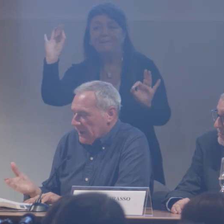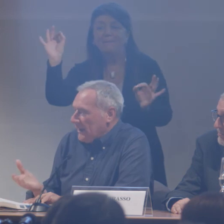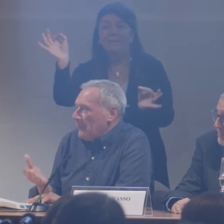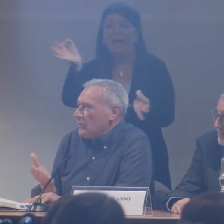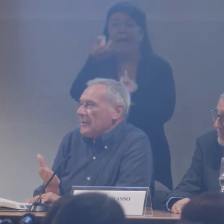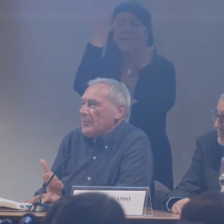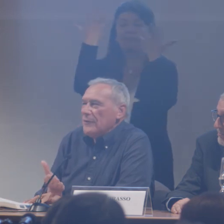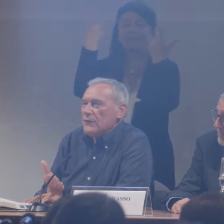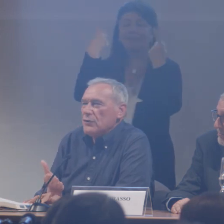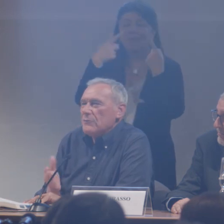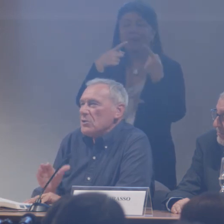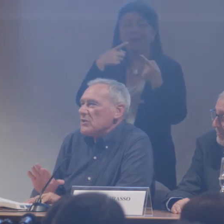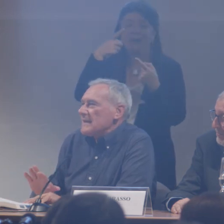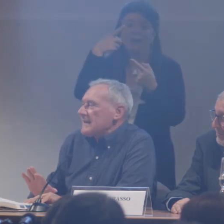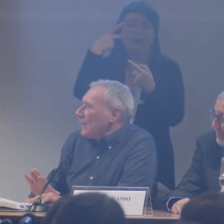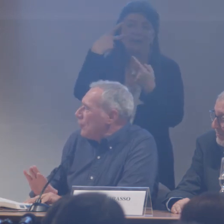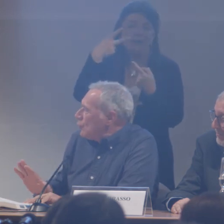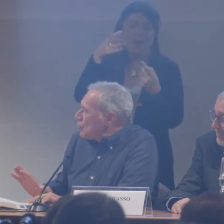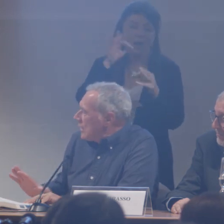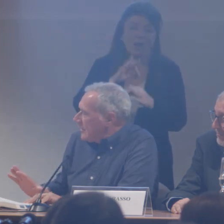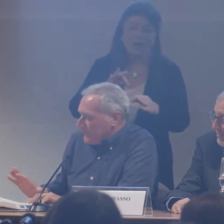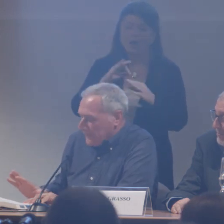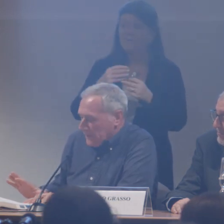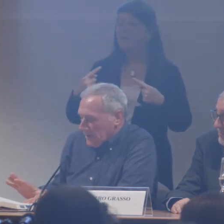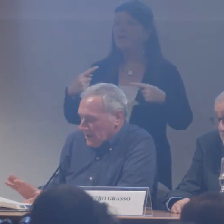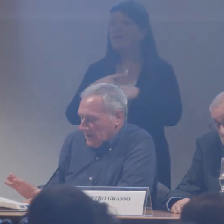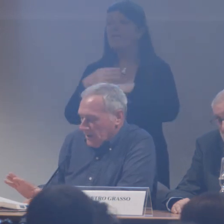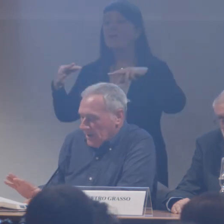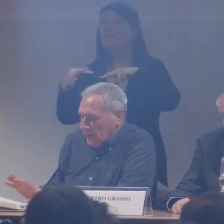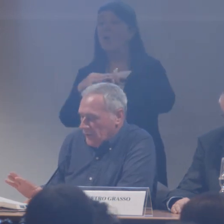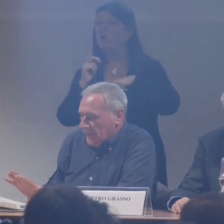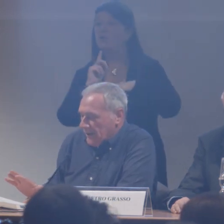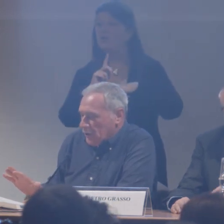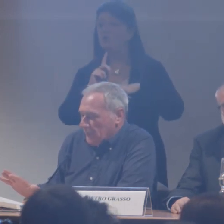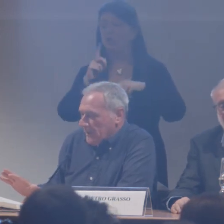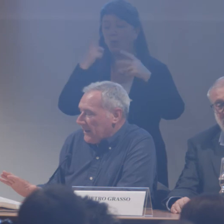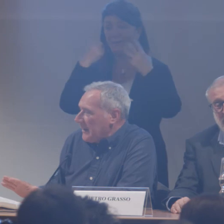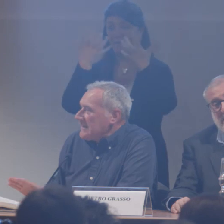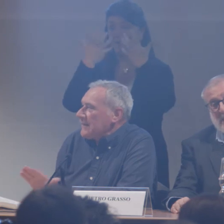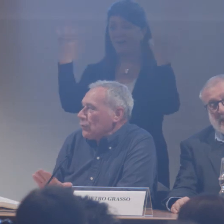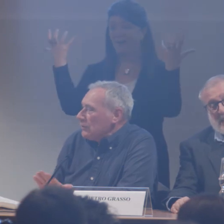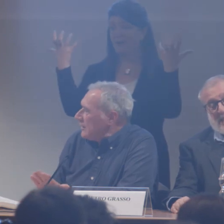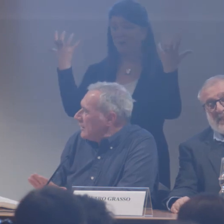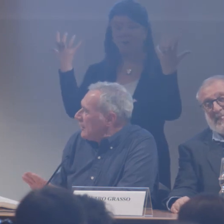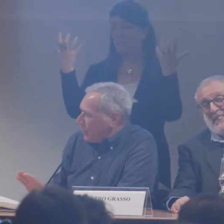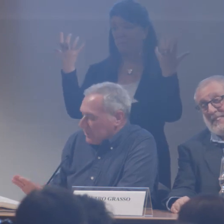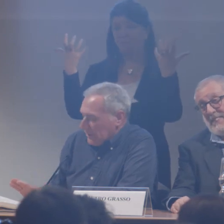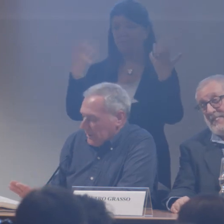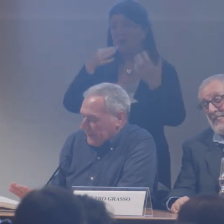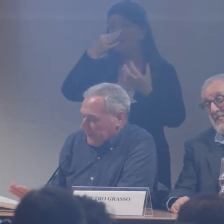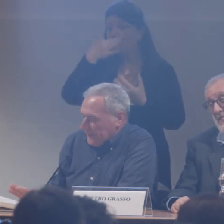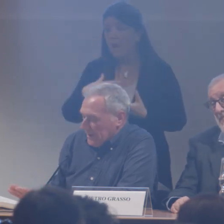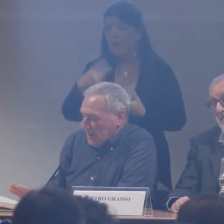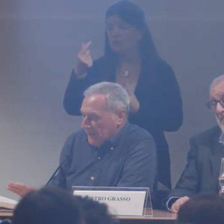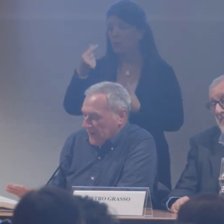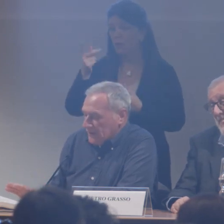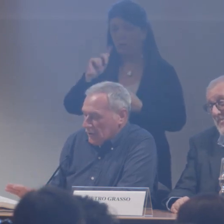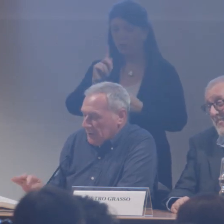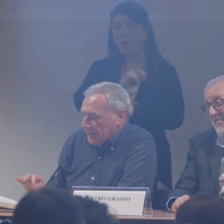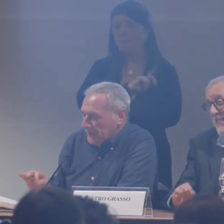Solo che la moglie del professore invece resterà lucida e non si farà comprare né dai soldi né dal potere